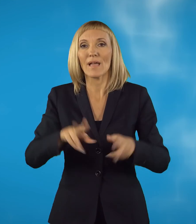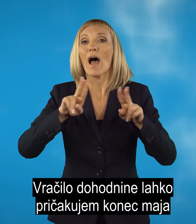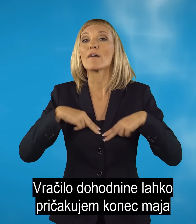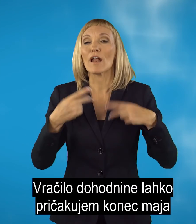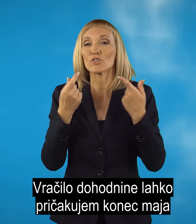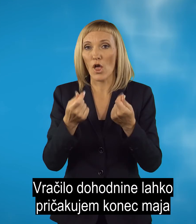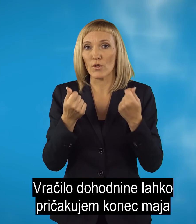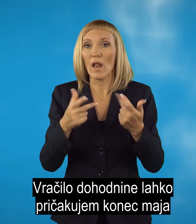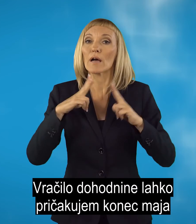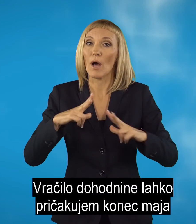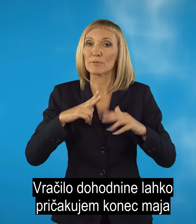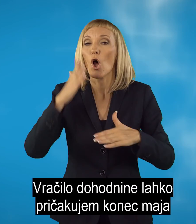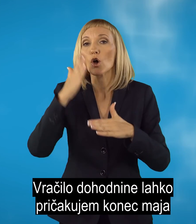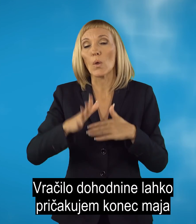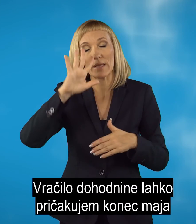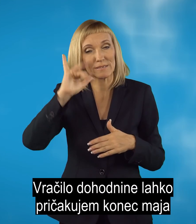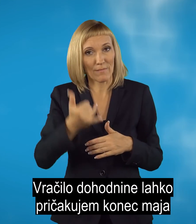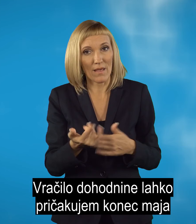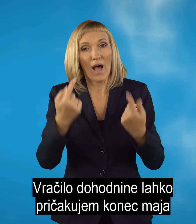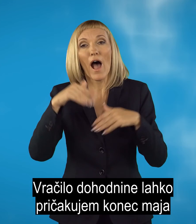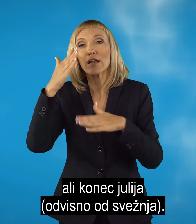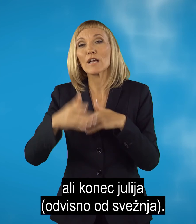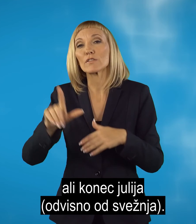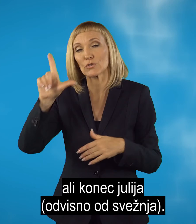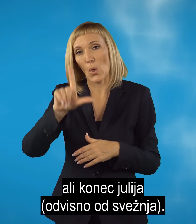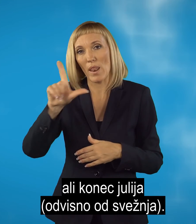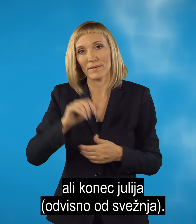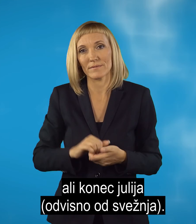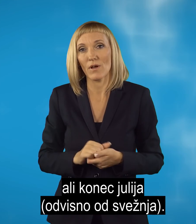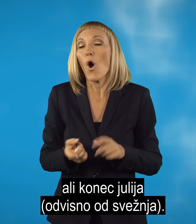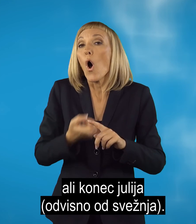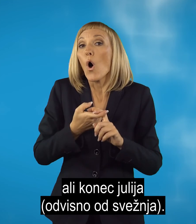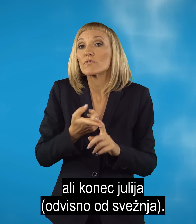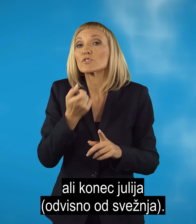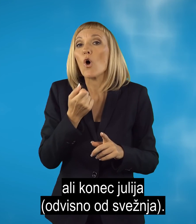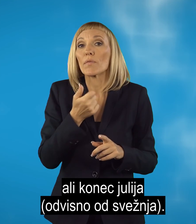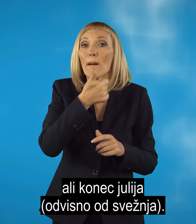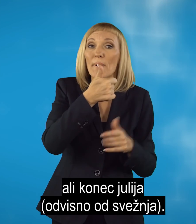Vračilo dohodnine lahko pričakujem konec maja ali konec julija, odvisno od svežnja.